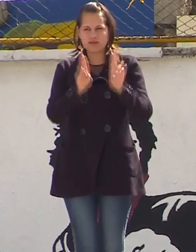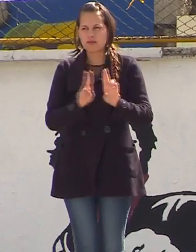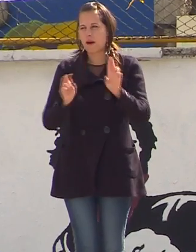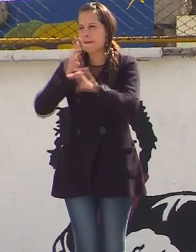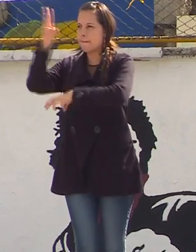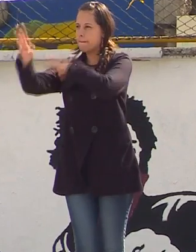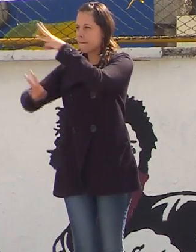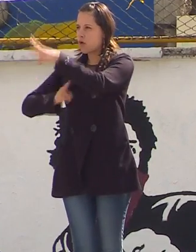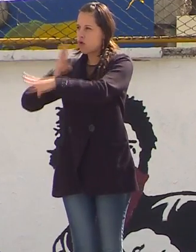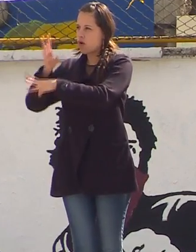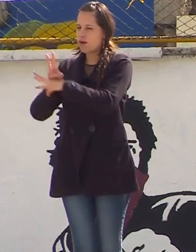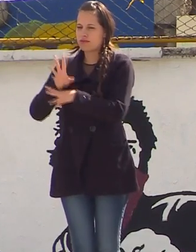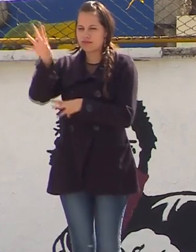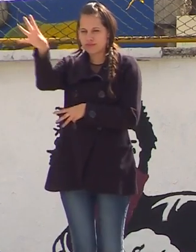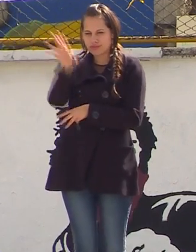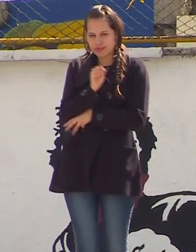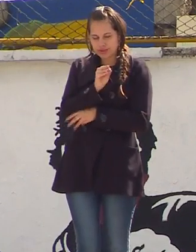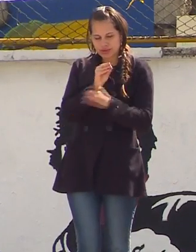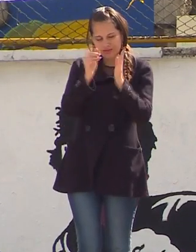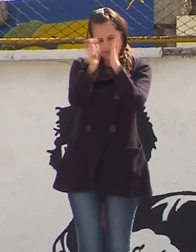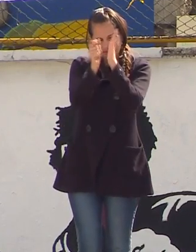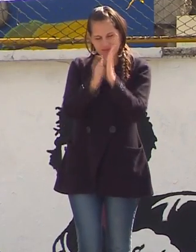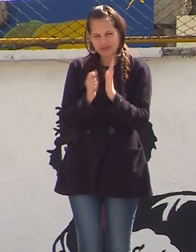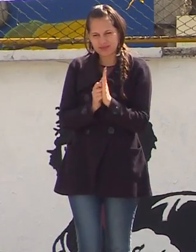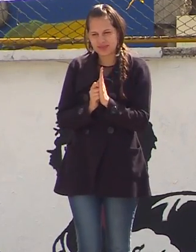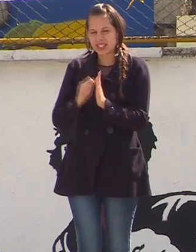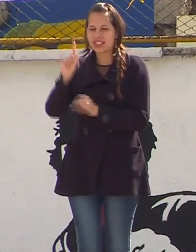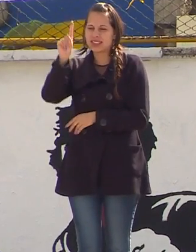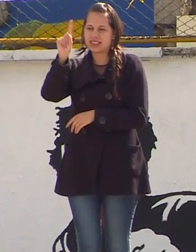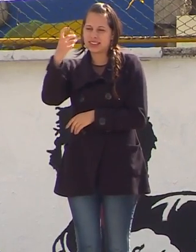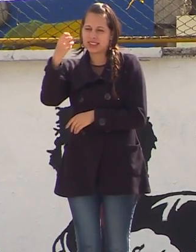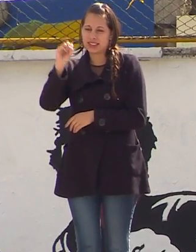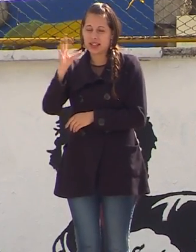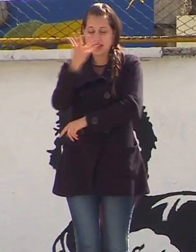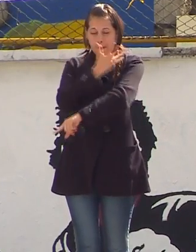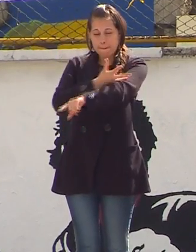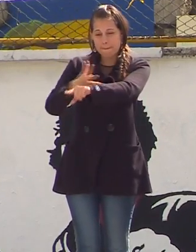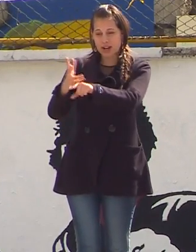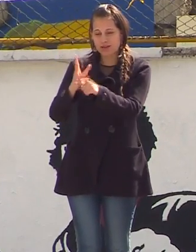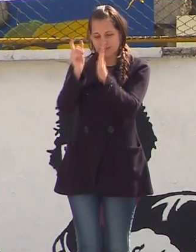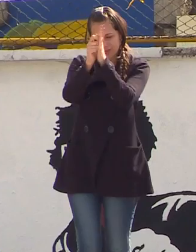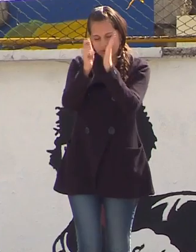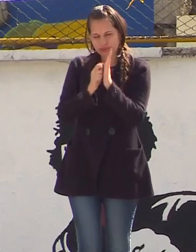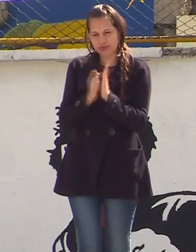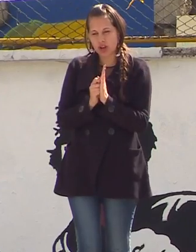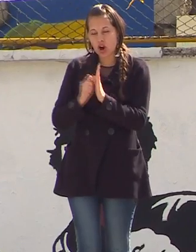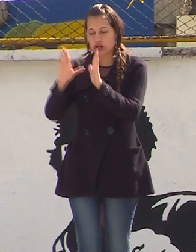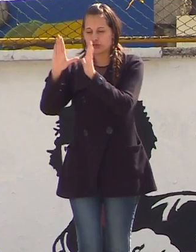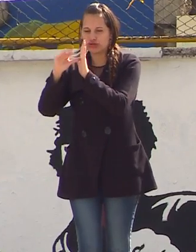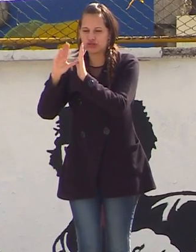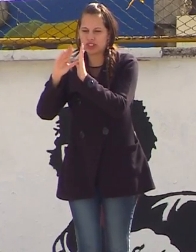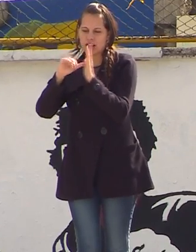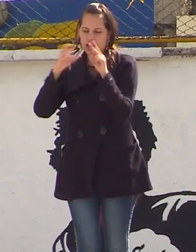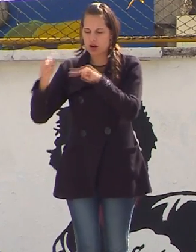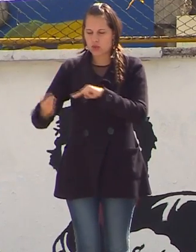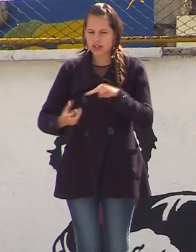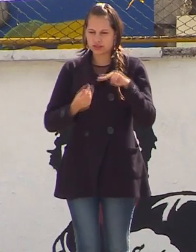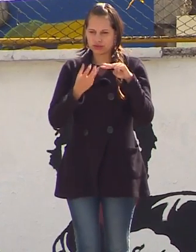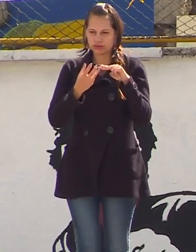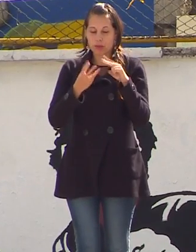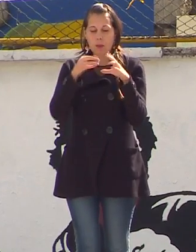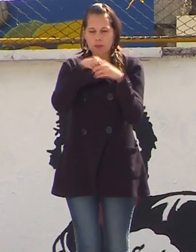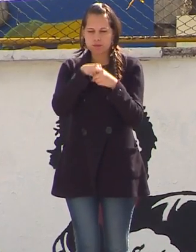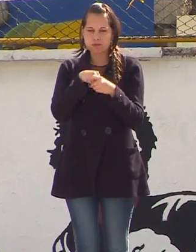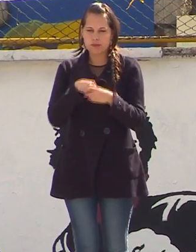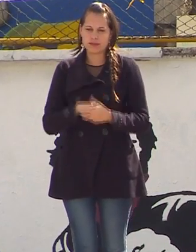mundo, con más de 60 millones de registros en ciencias sociales y educación.